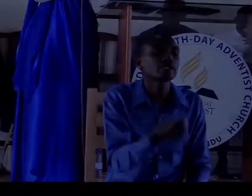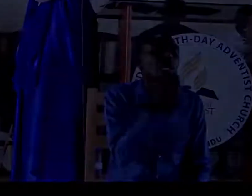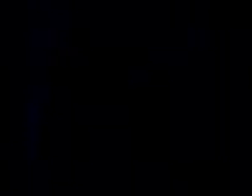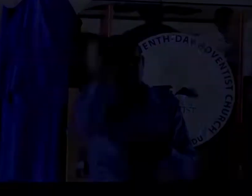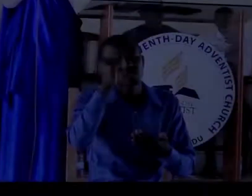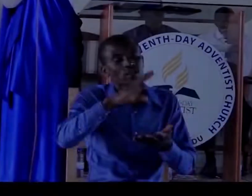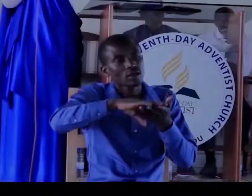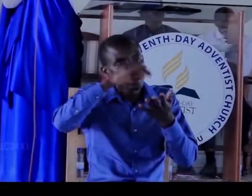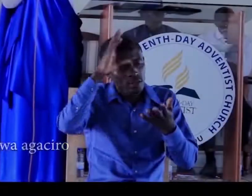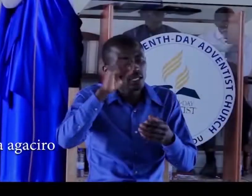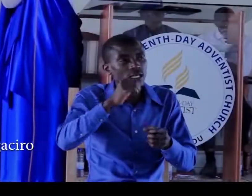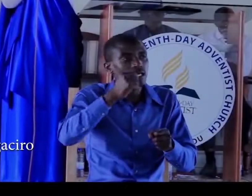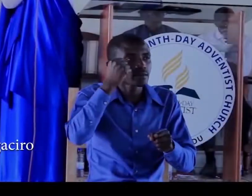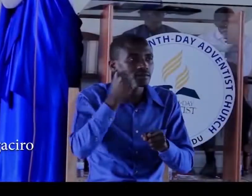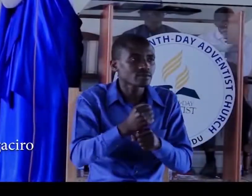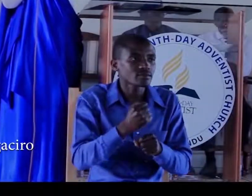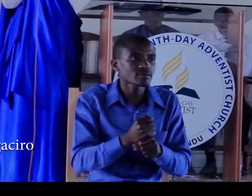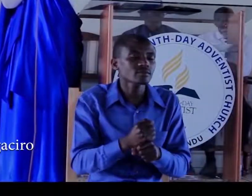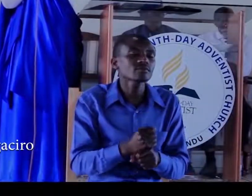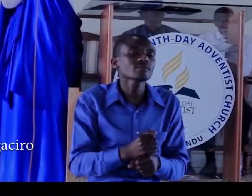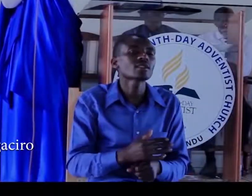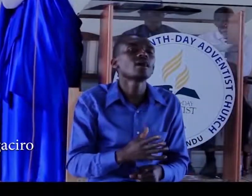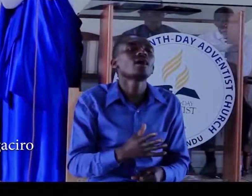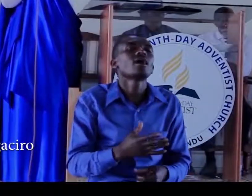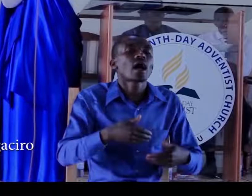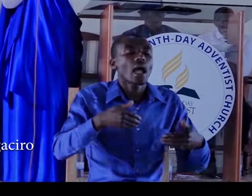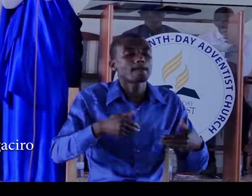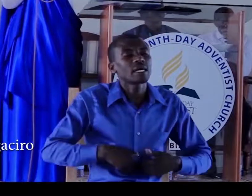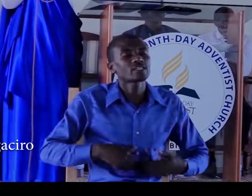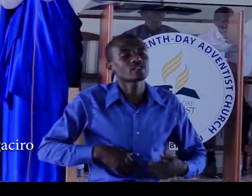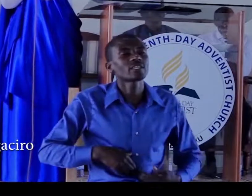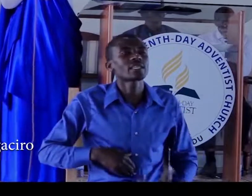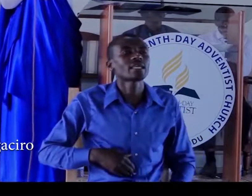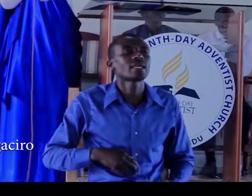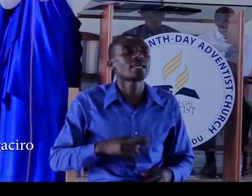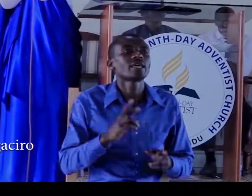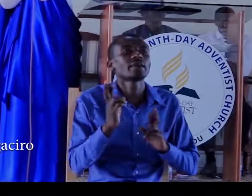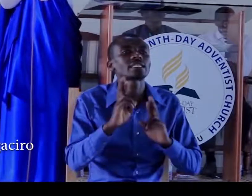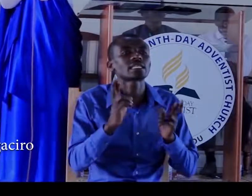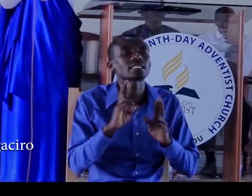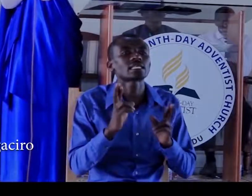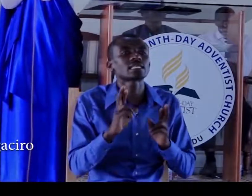kubyumva abasore bategereje kurya imitungo yaturutse ku mugore